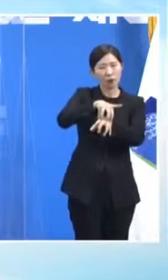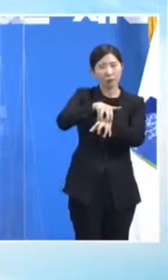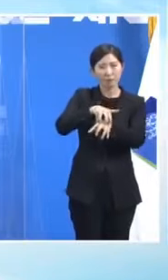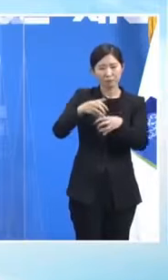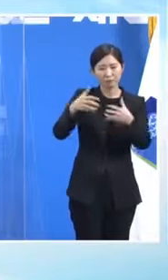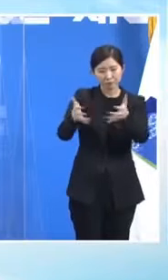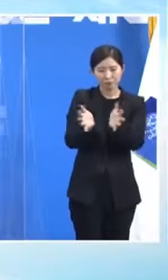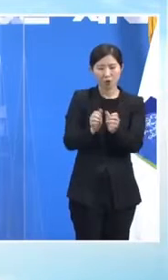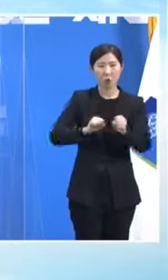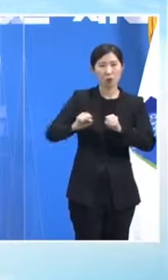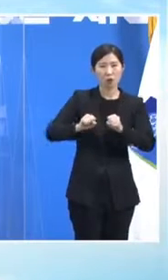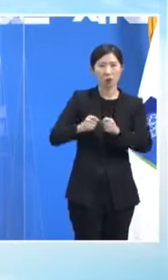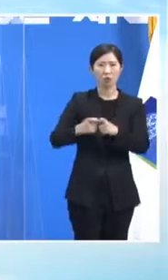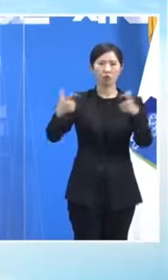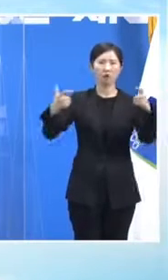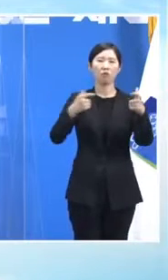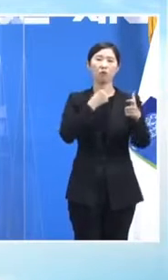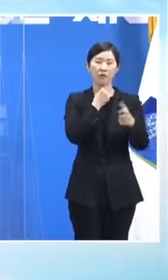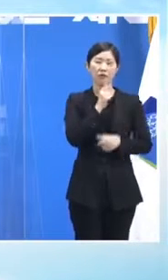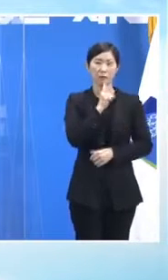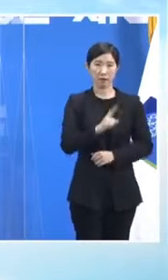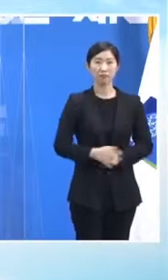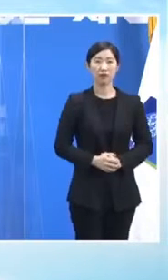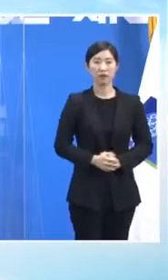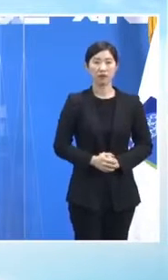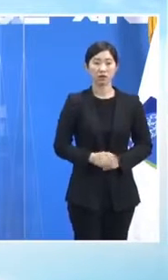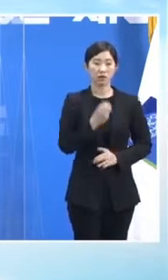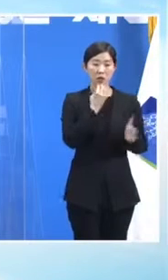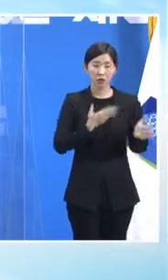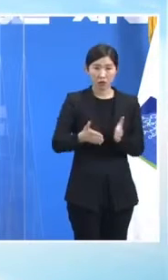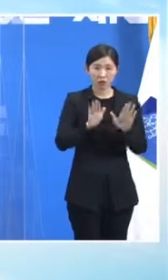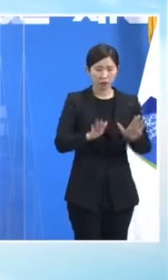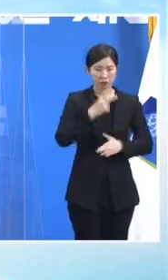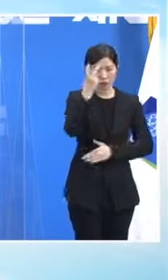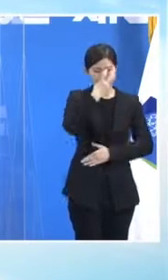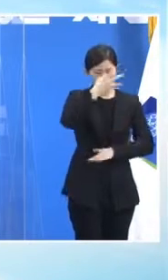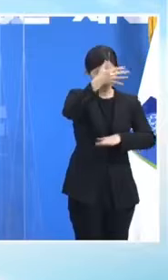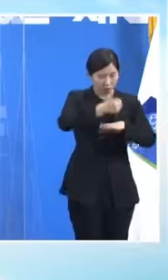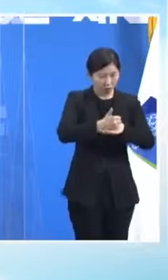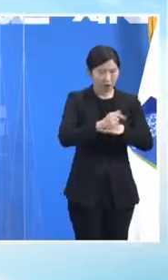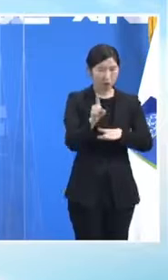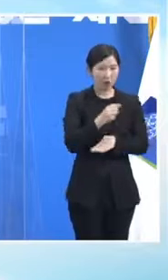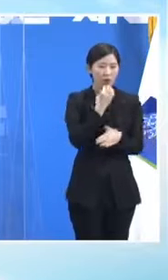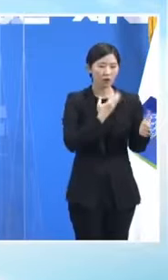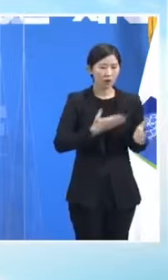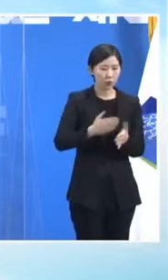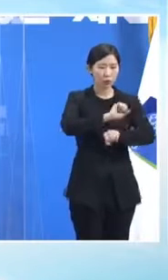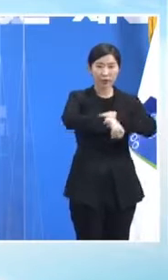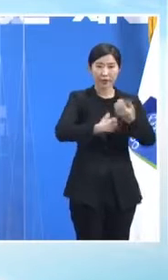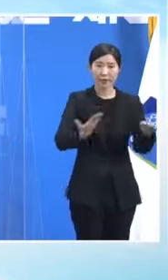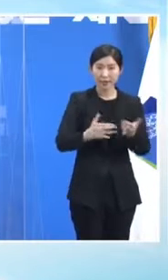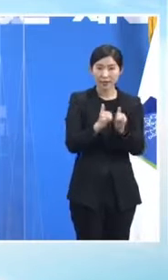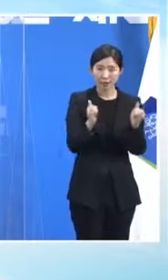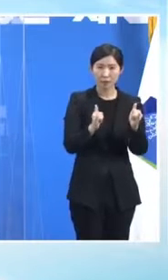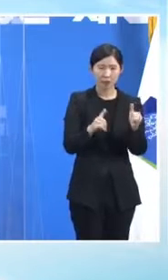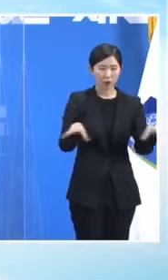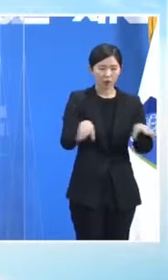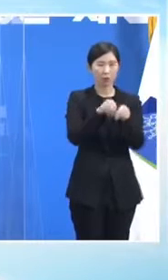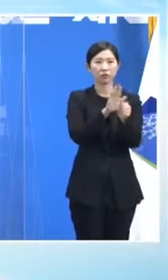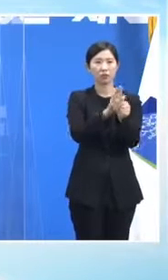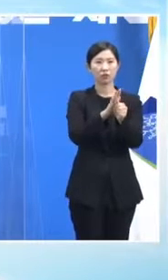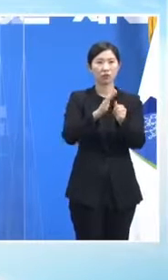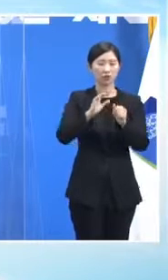보였습니다. 도는 이번 실태조사 결과를 토대로 경기도 프리랜서 종합 지원 정책을 수립할